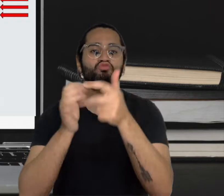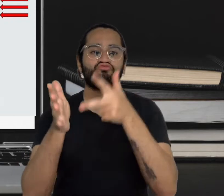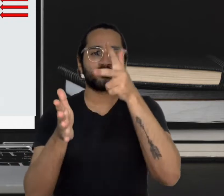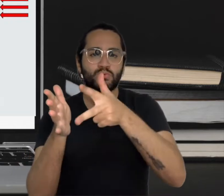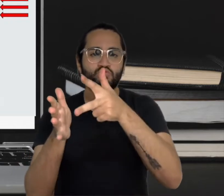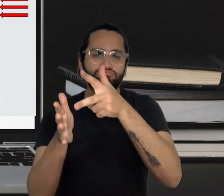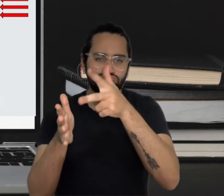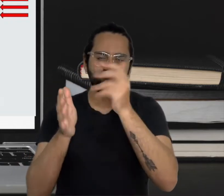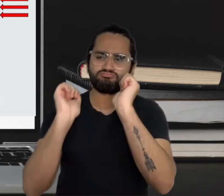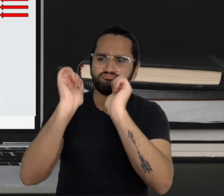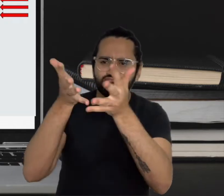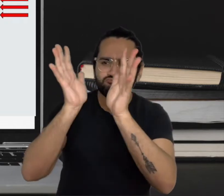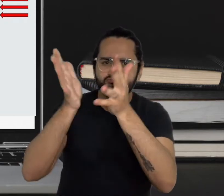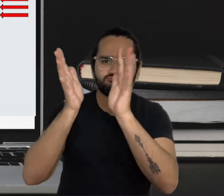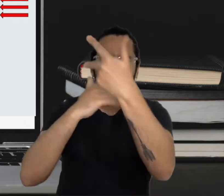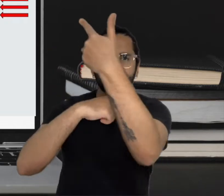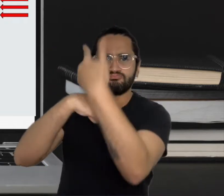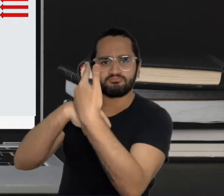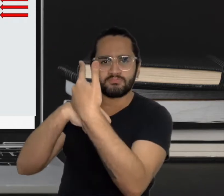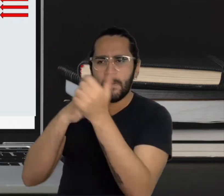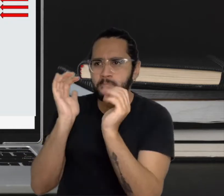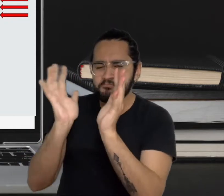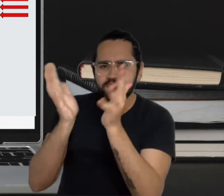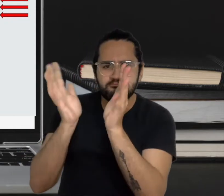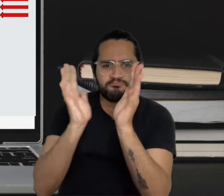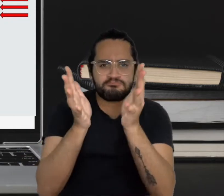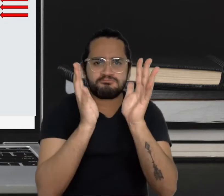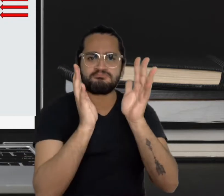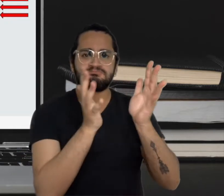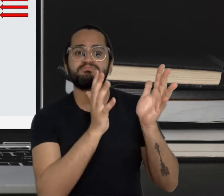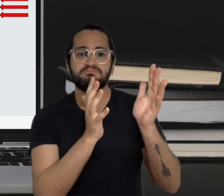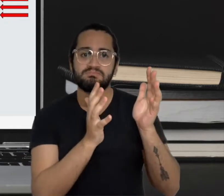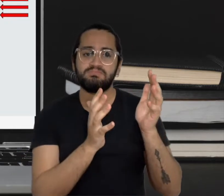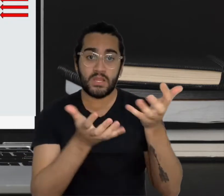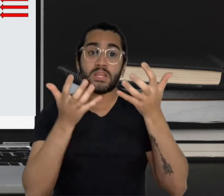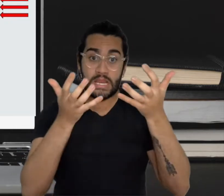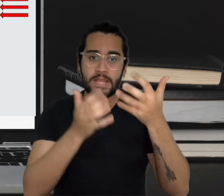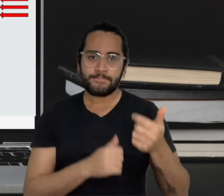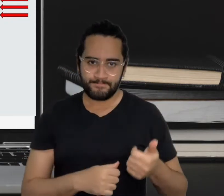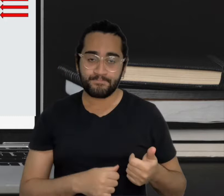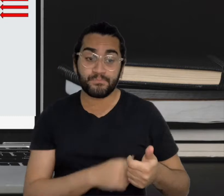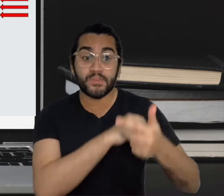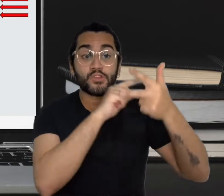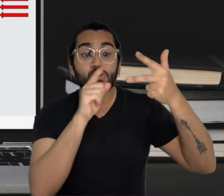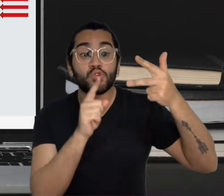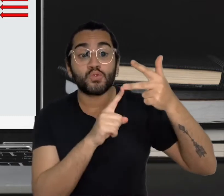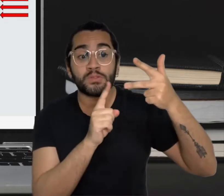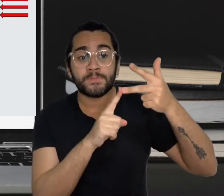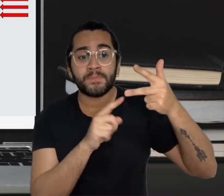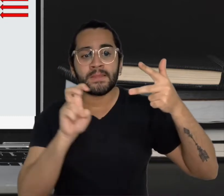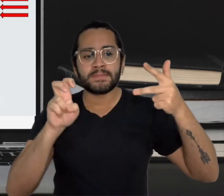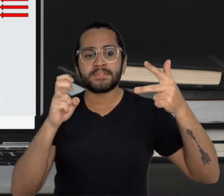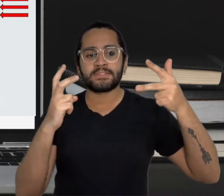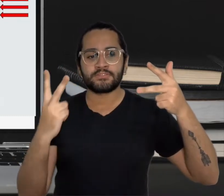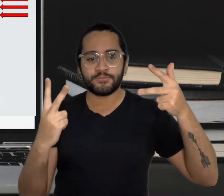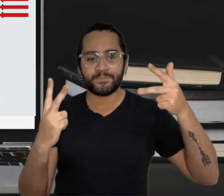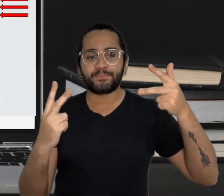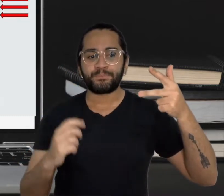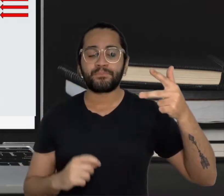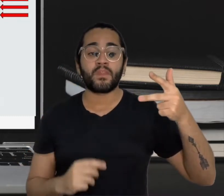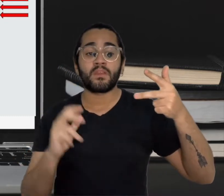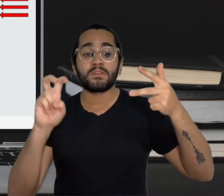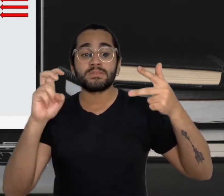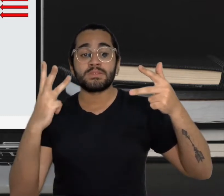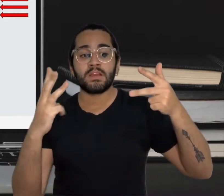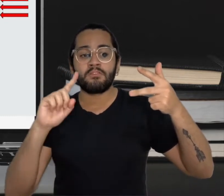Libras, incluídos dentro de um vídeo em Libras, ou seja, uma gravação de uma pessoa se filmando em Libras,